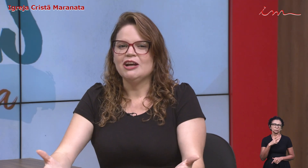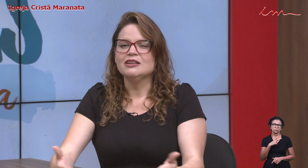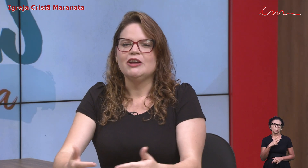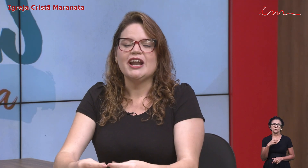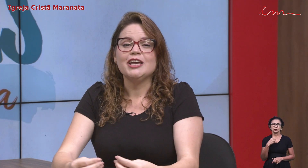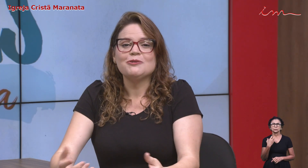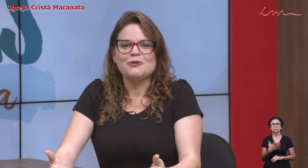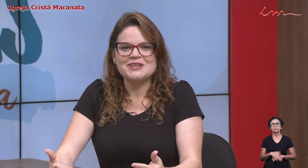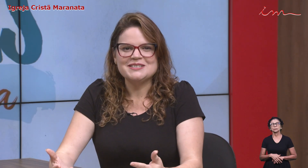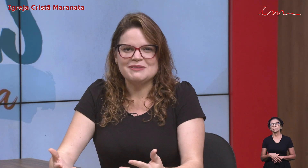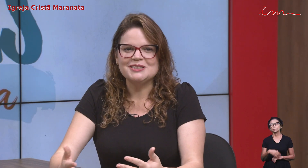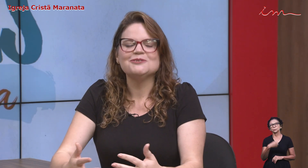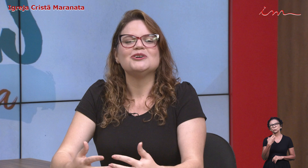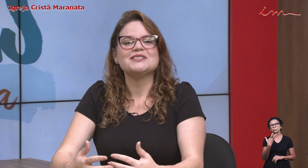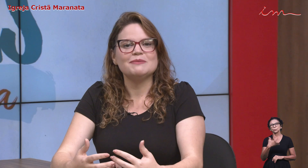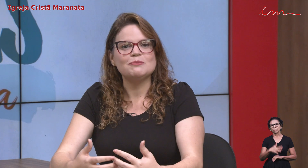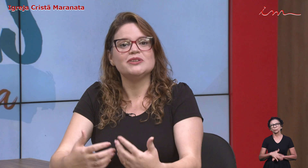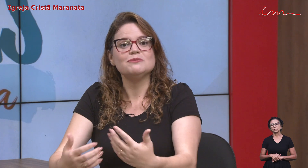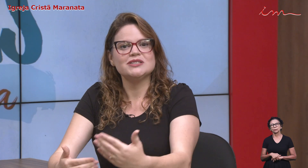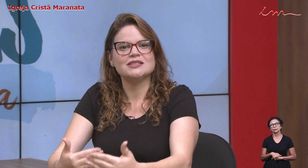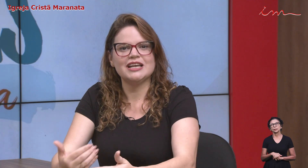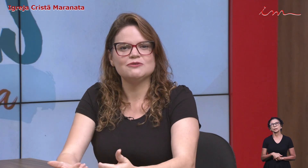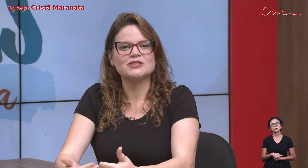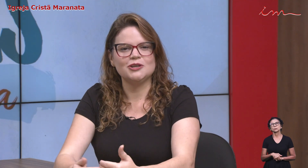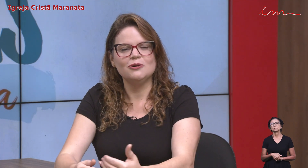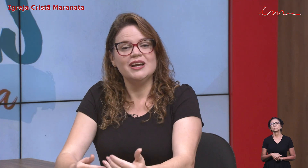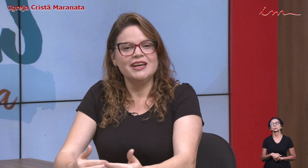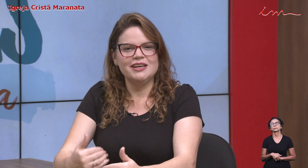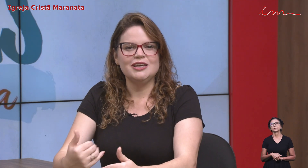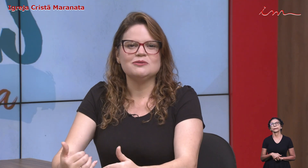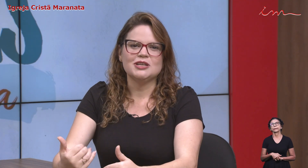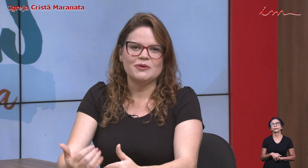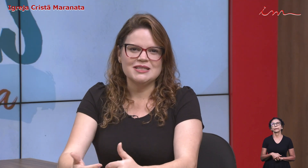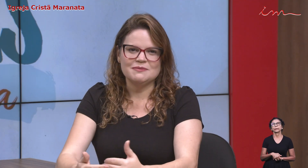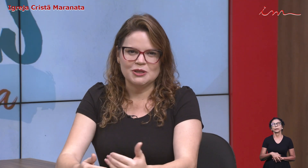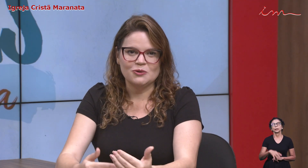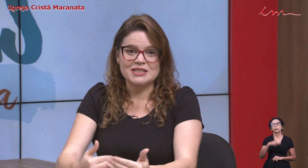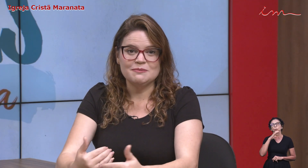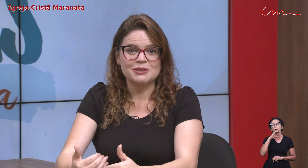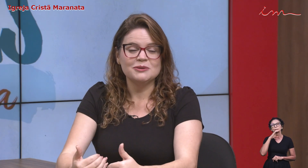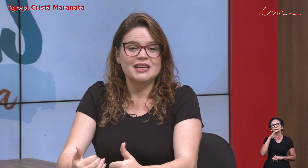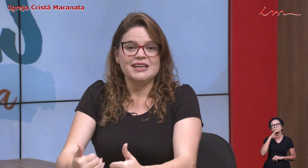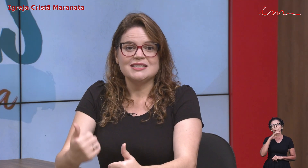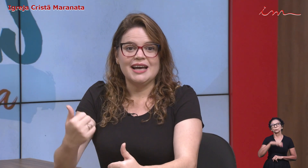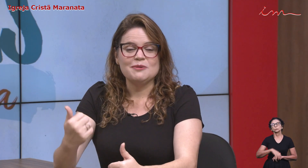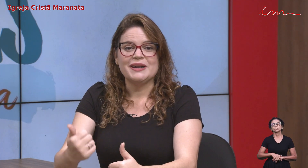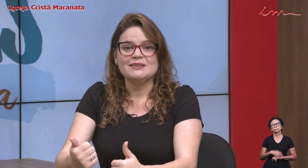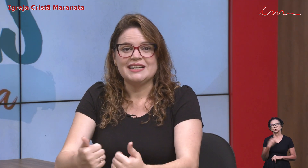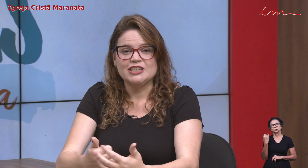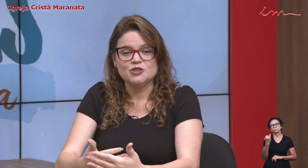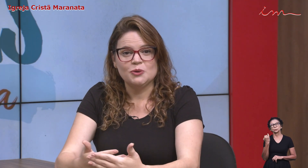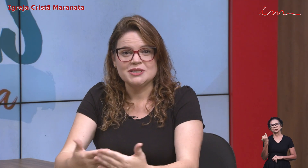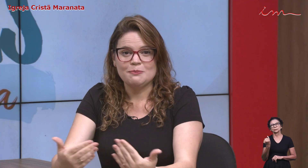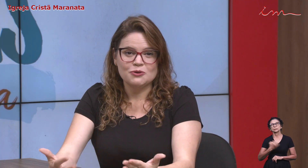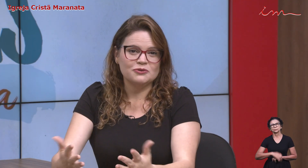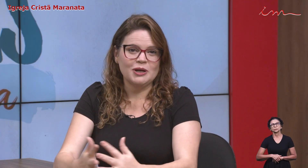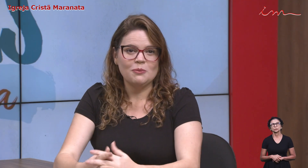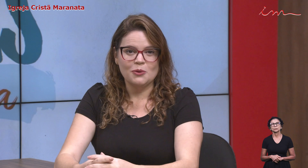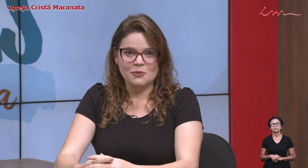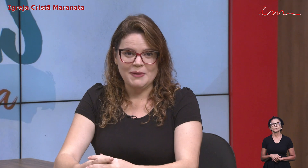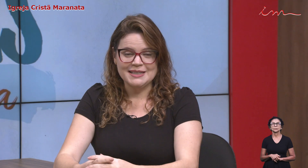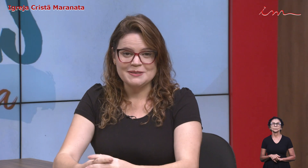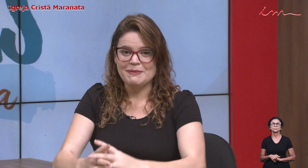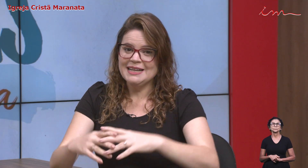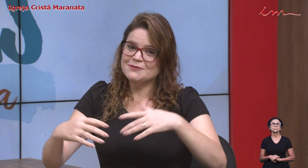igual Daniel era rico em conhecimento, então nós também podemos ser servos do Senhor e ricos em conhecimento. Conhecimento está aí para que a gente possa se